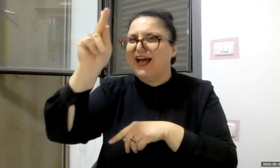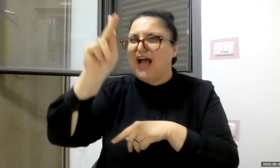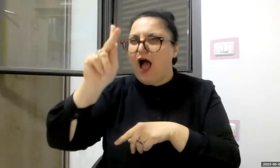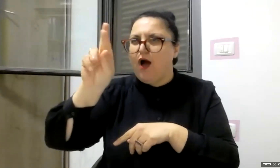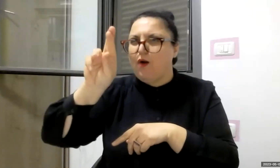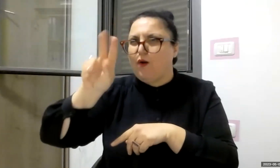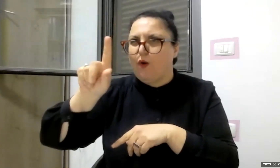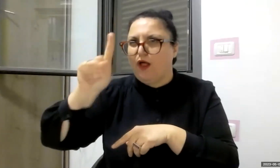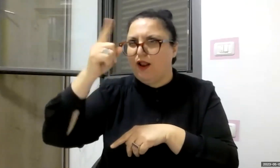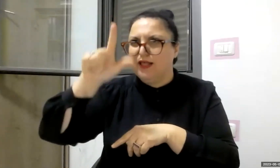קרול,